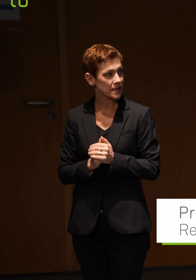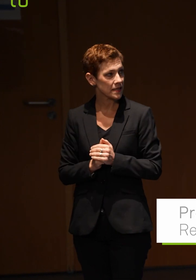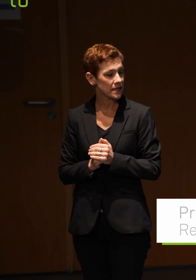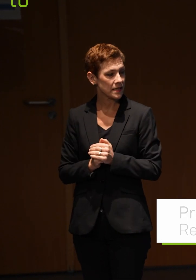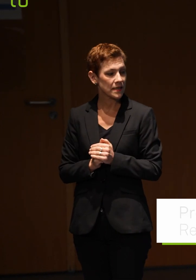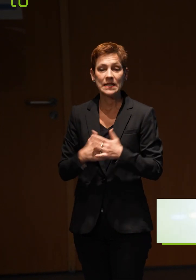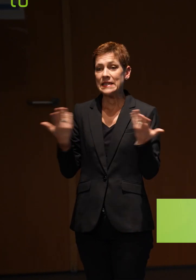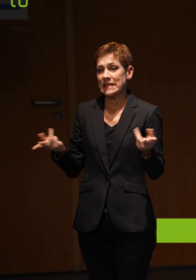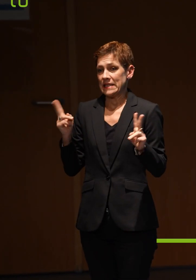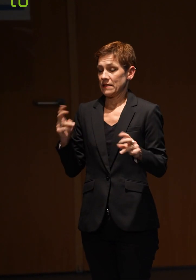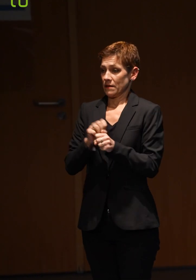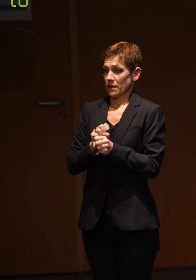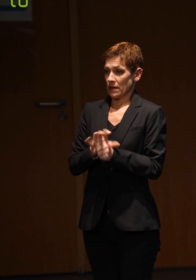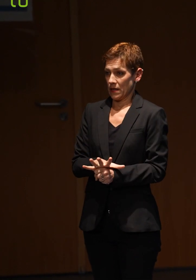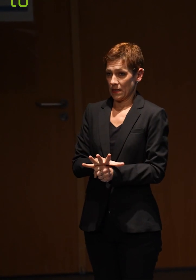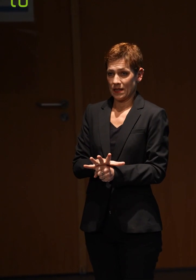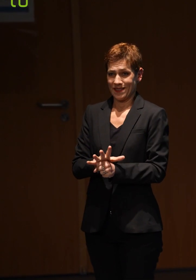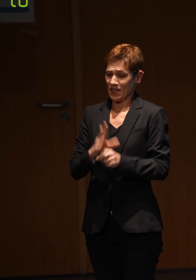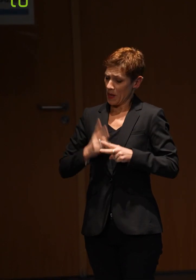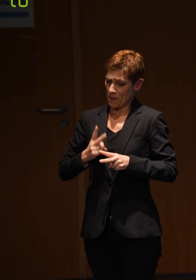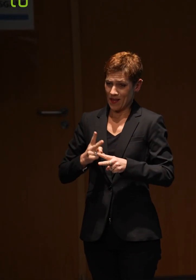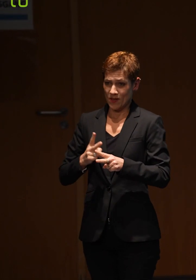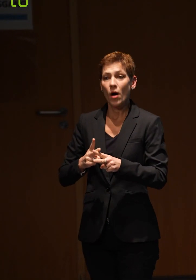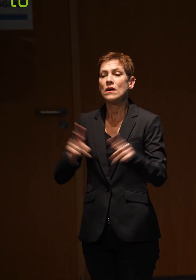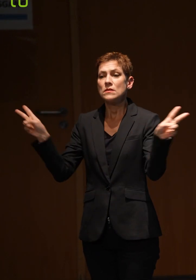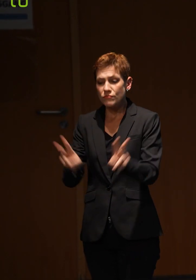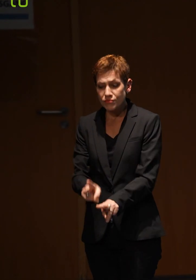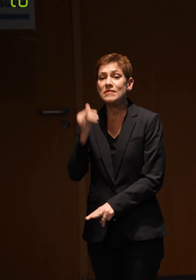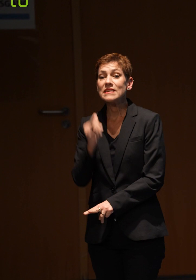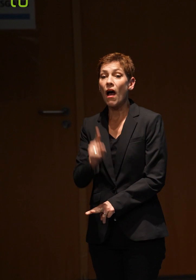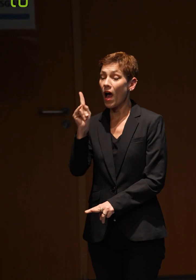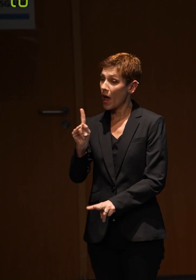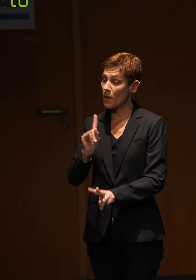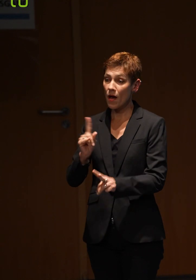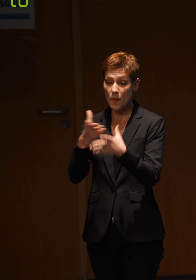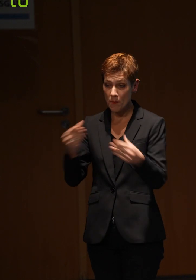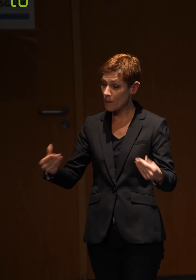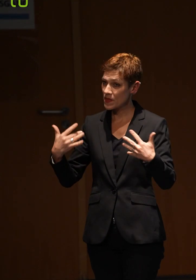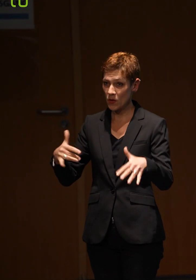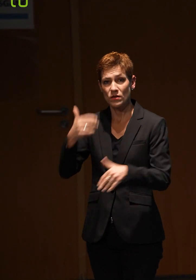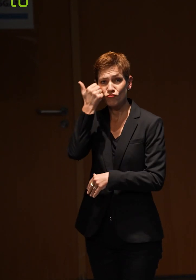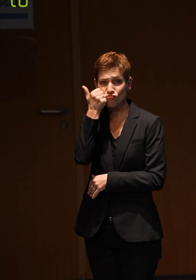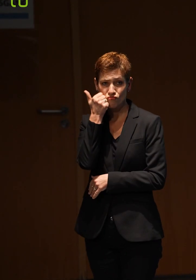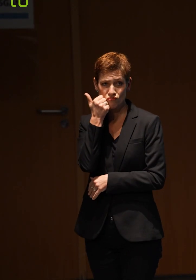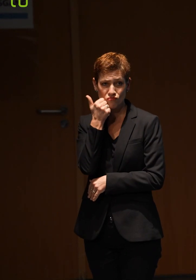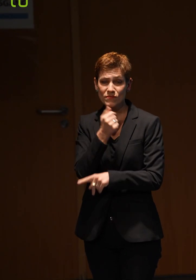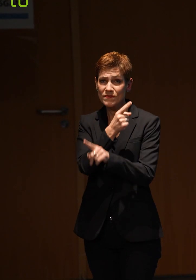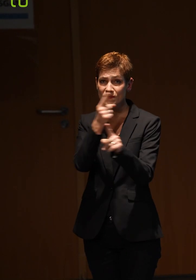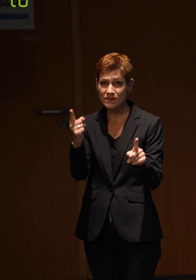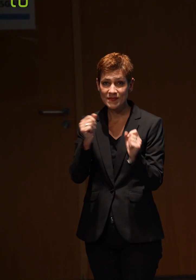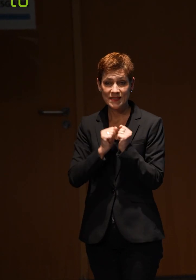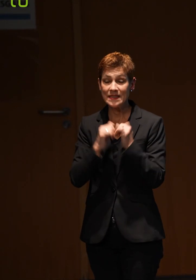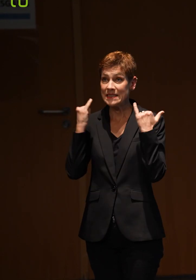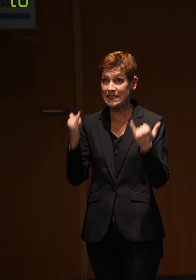der Pandemie sind, dass Corona zugegebenermaßen nachlässt, aber immer noch da ist. Deshalb bitte ich um Ihr Verständnis, dass im